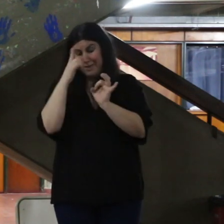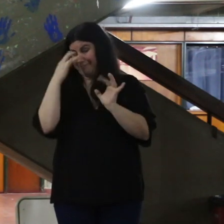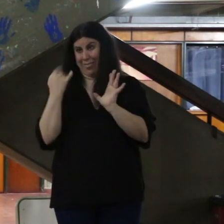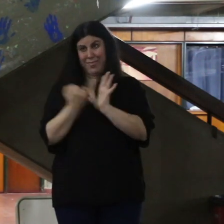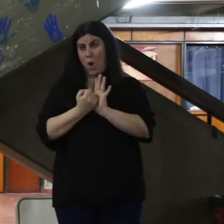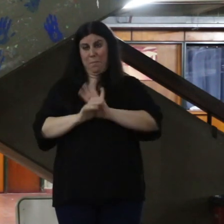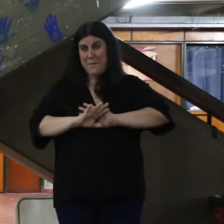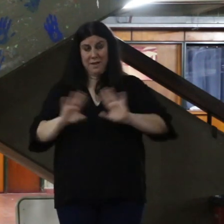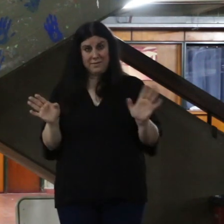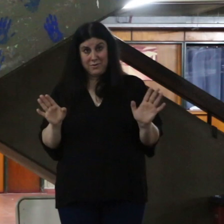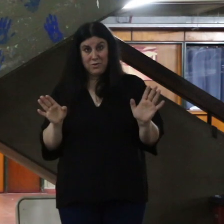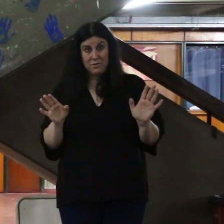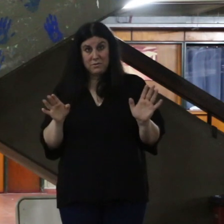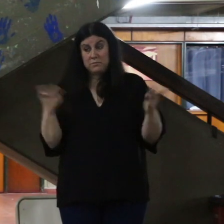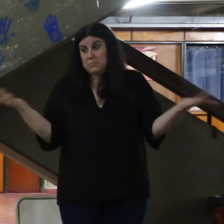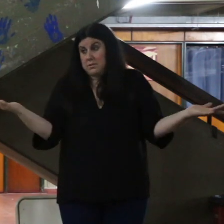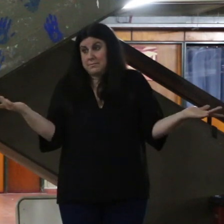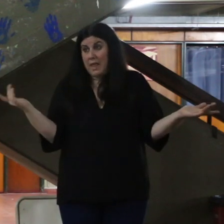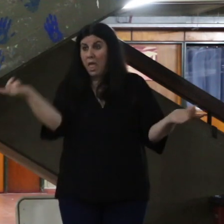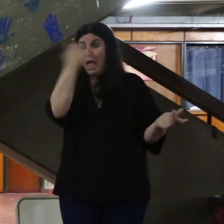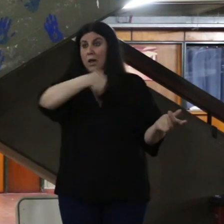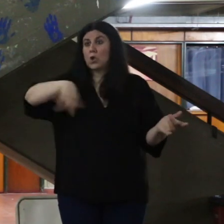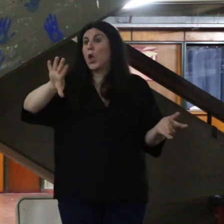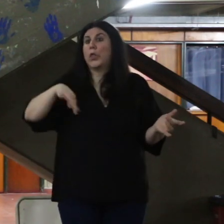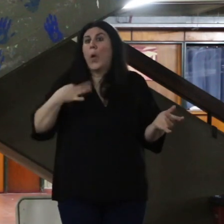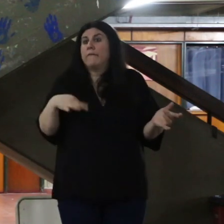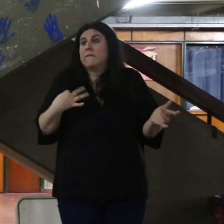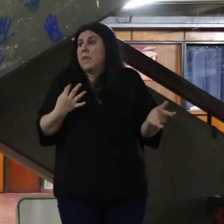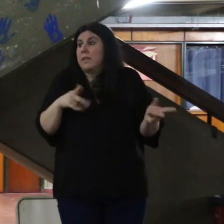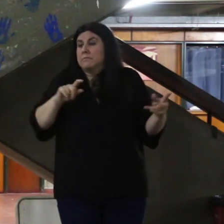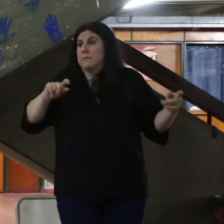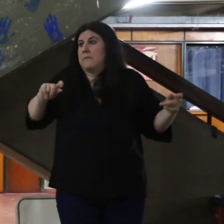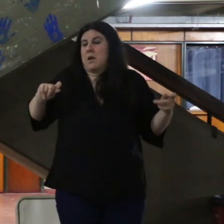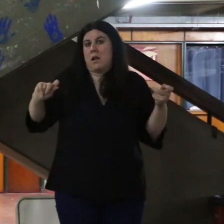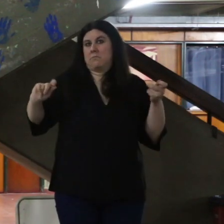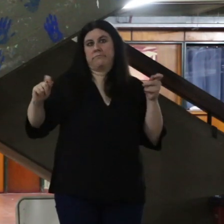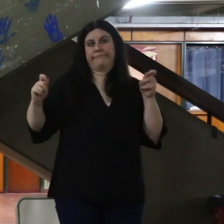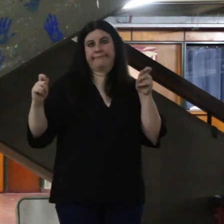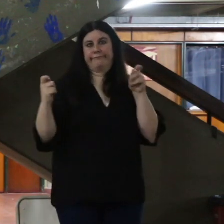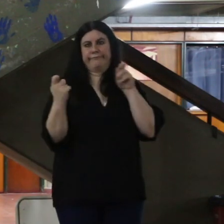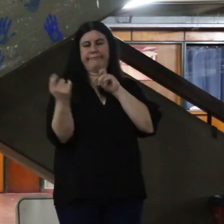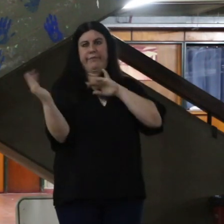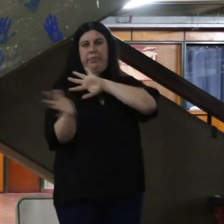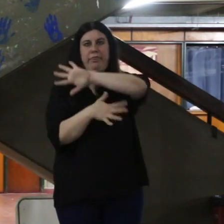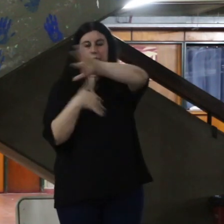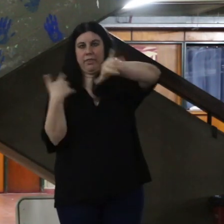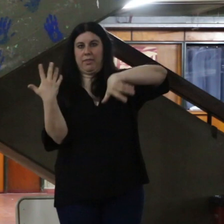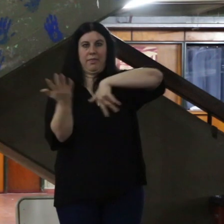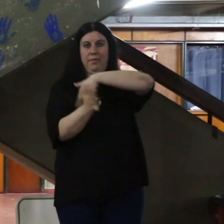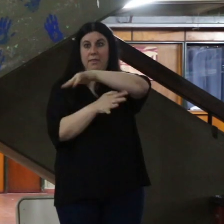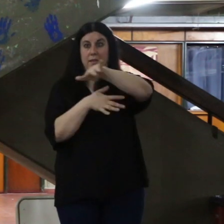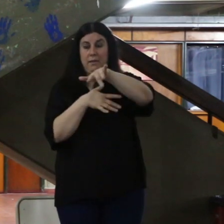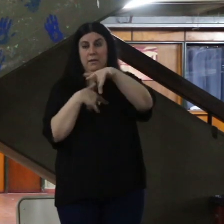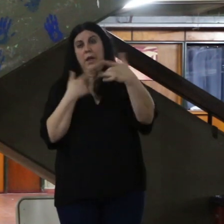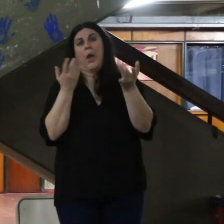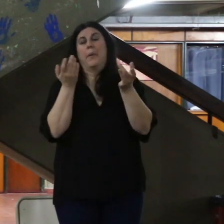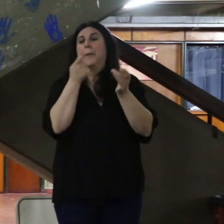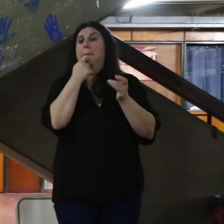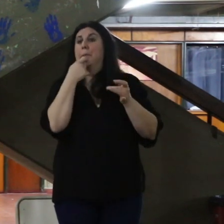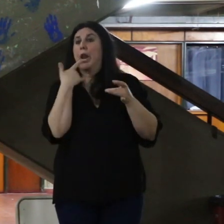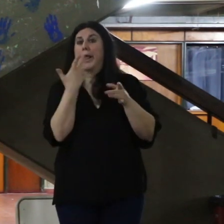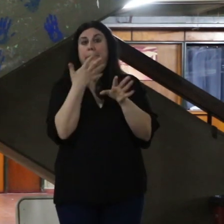Nos desorganizó absolutamente la vida y desorganizó la vida de la escuela